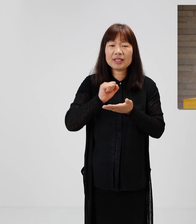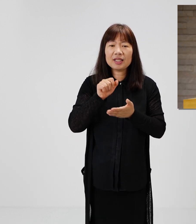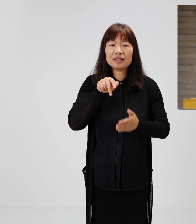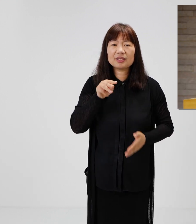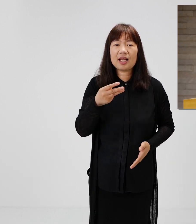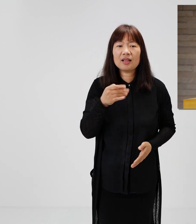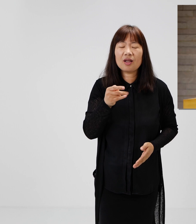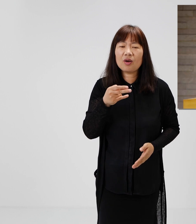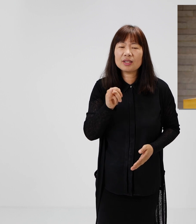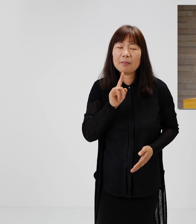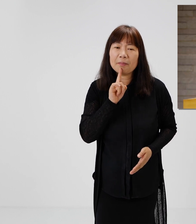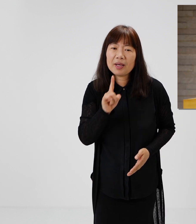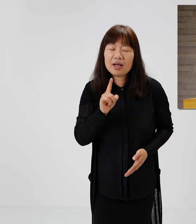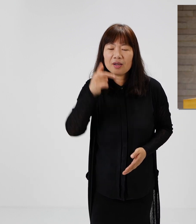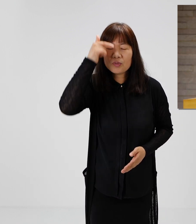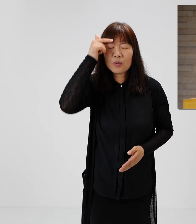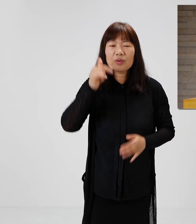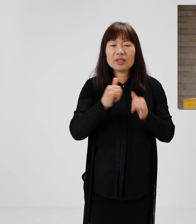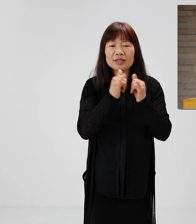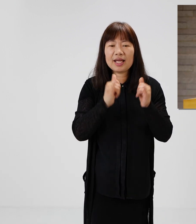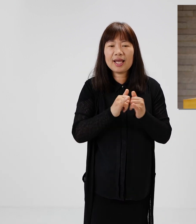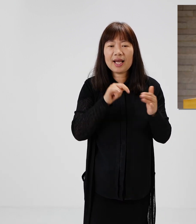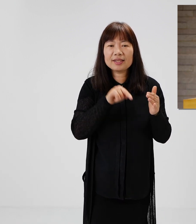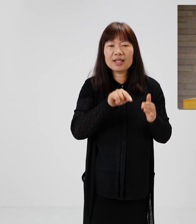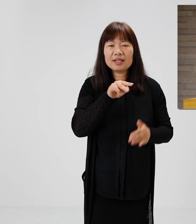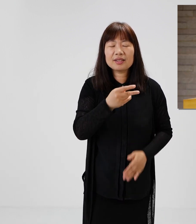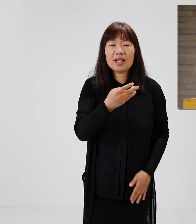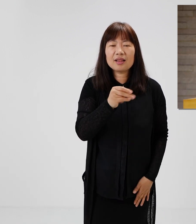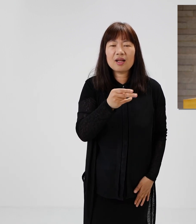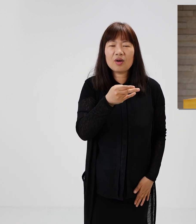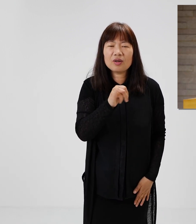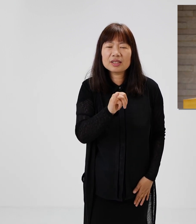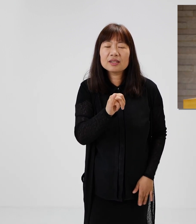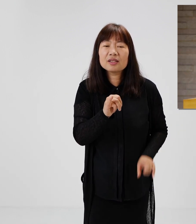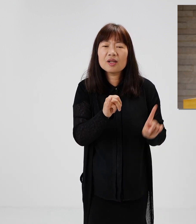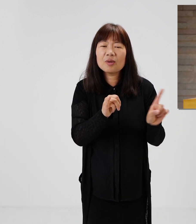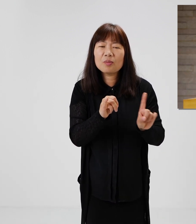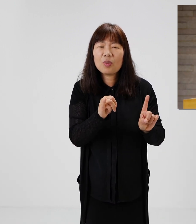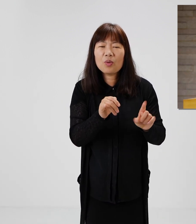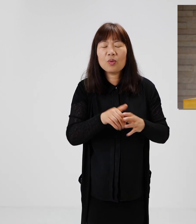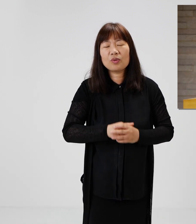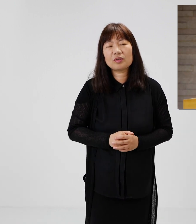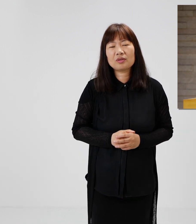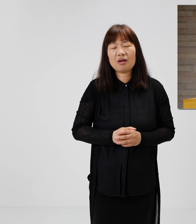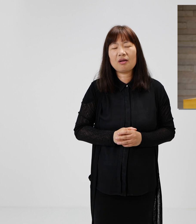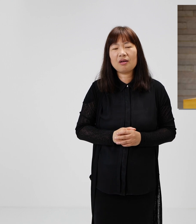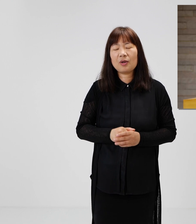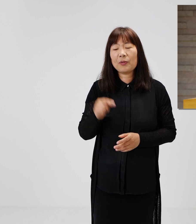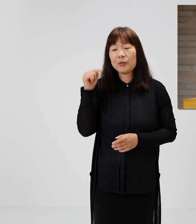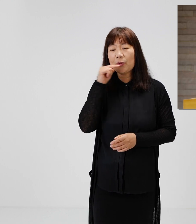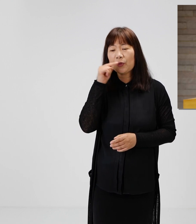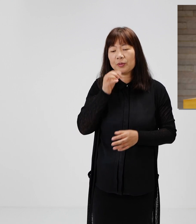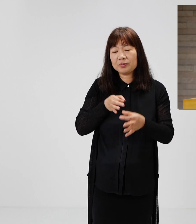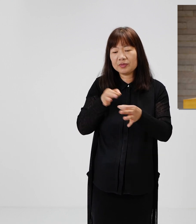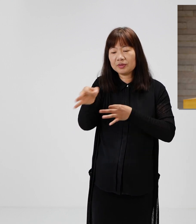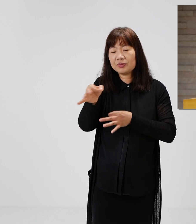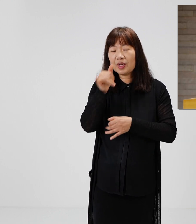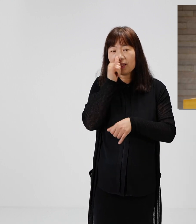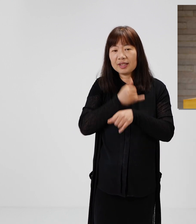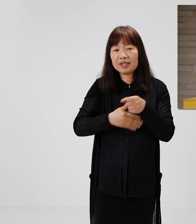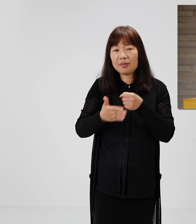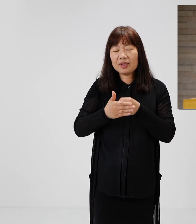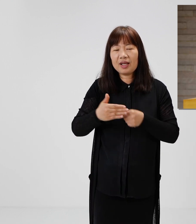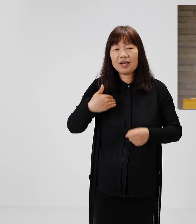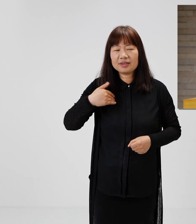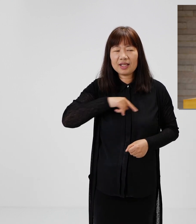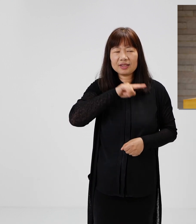얘기합니다. 그 당시엔 고대 사회는 이 샐러리가 소금으로도 지불이 됐어요. 그러니까